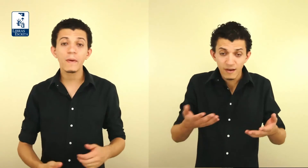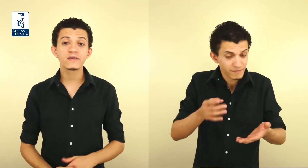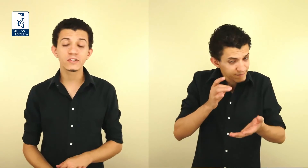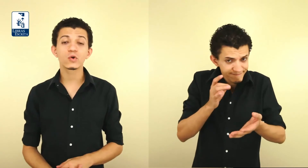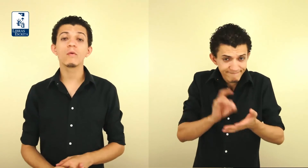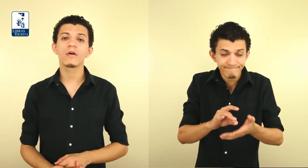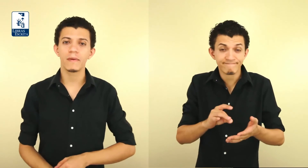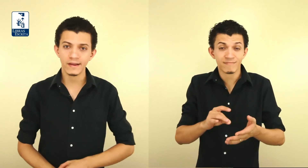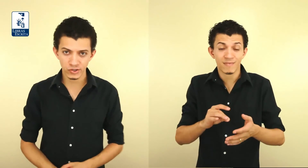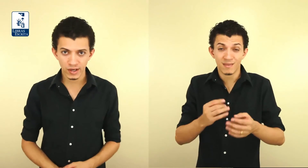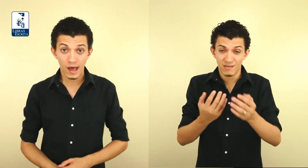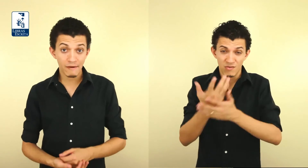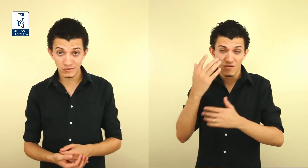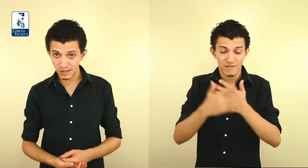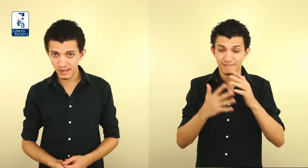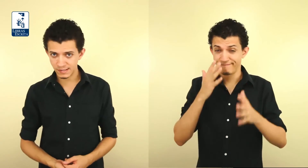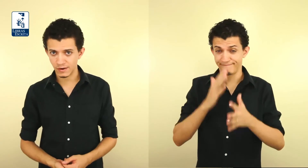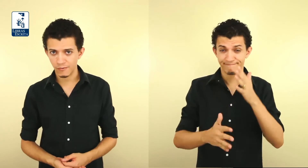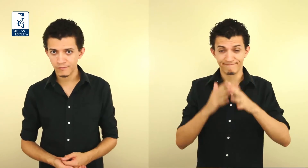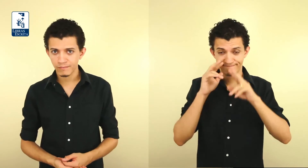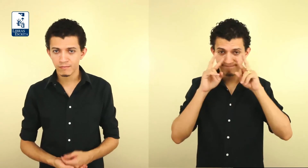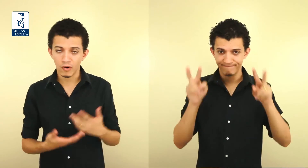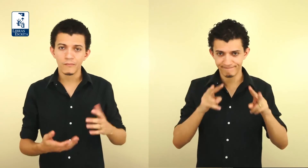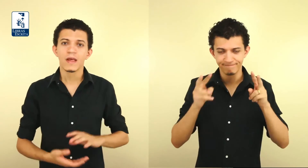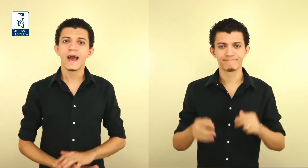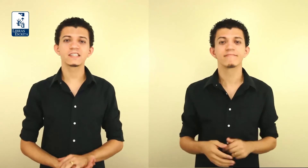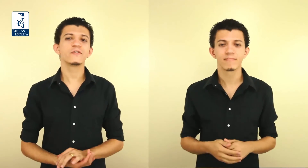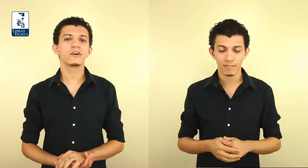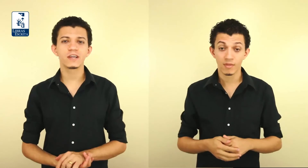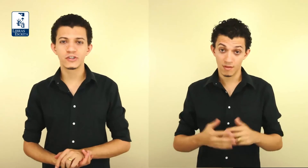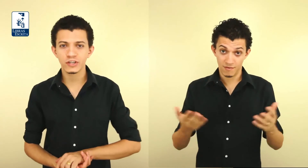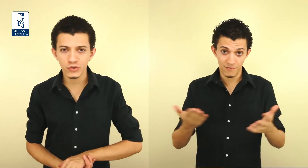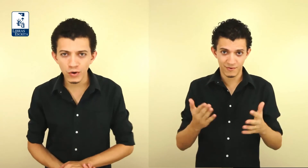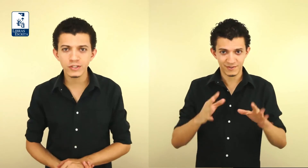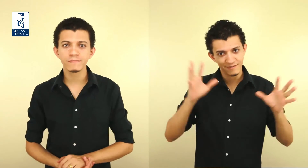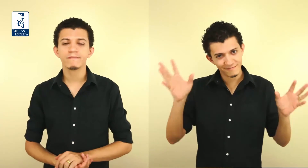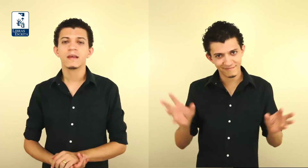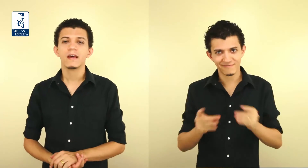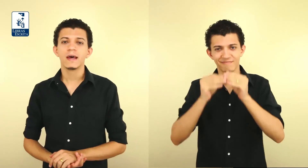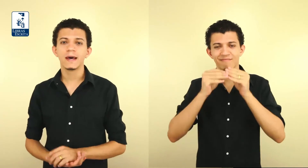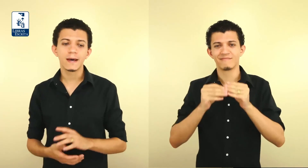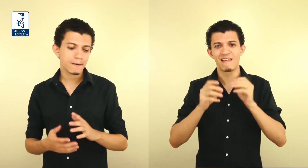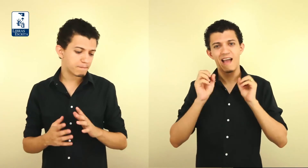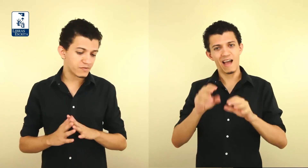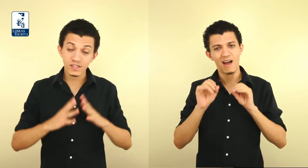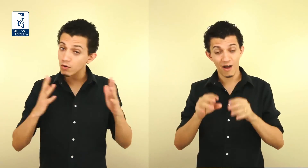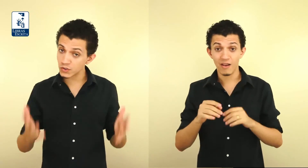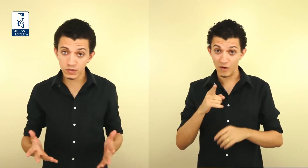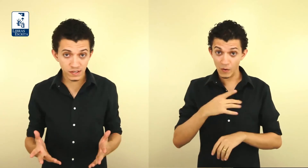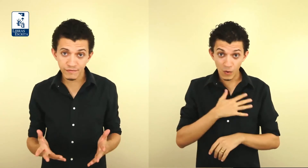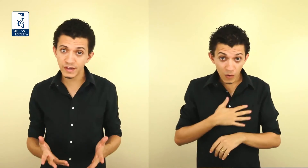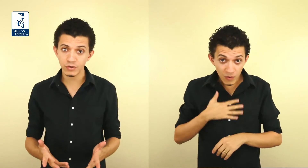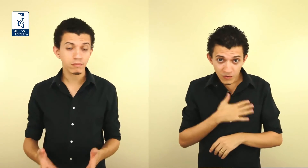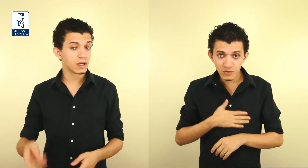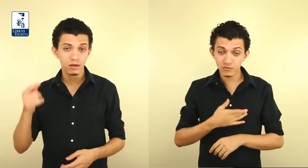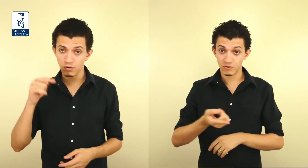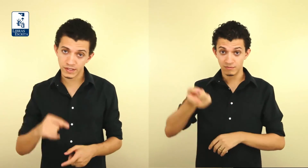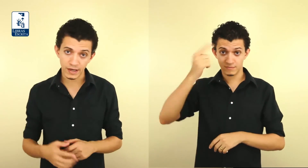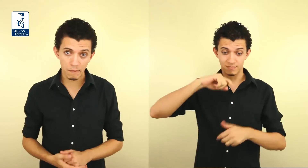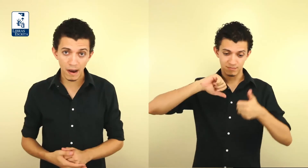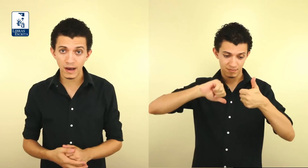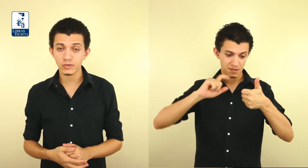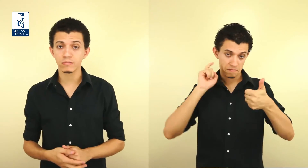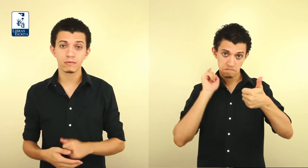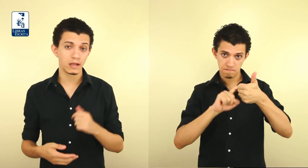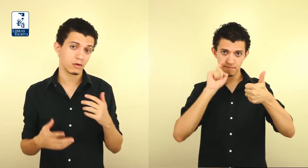Então, realmente, isso compromete a visualização. Bom, essa foi a nossa dica de hoje. Se você gostou desse vídeo, clique em